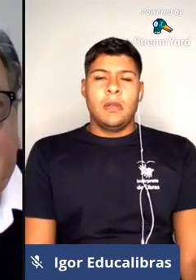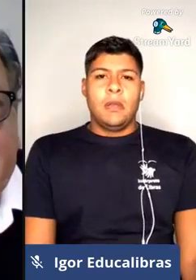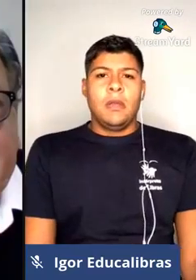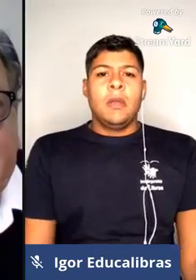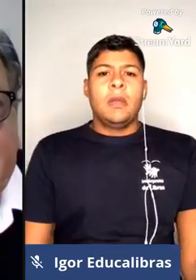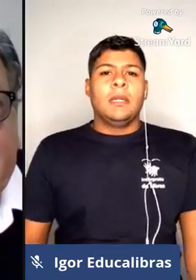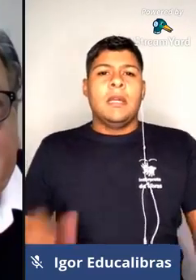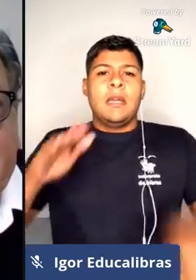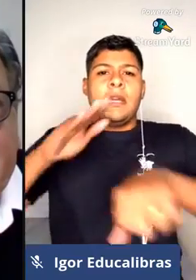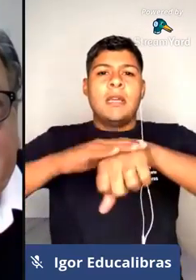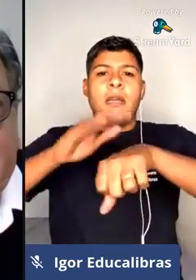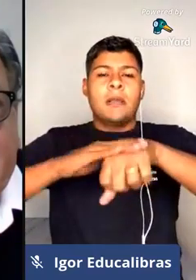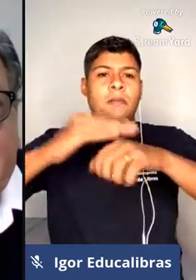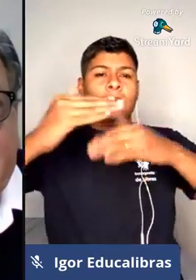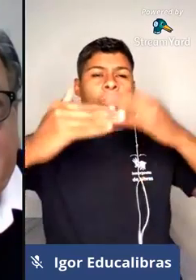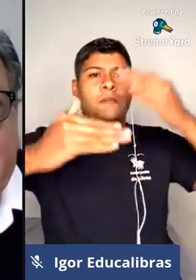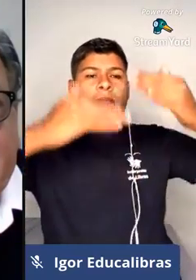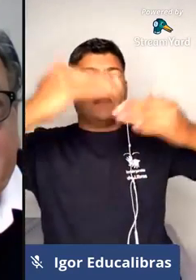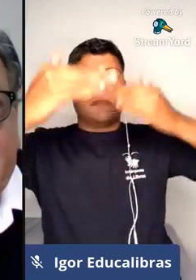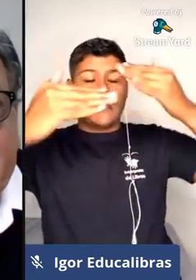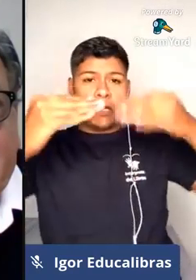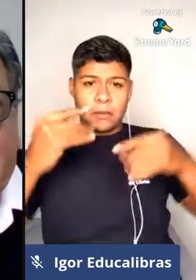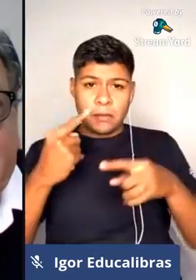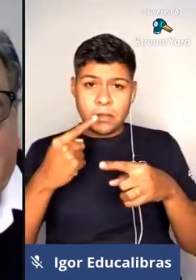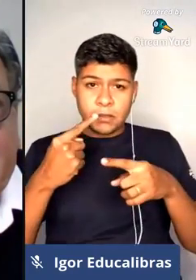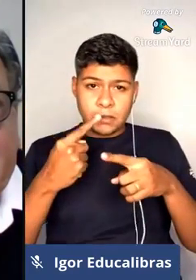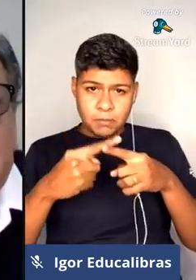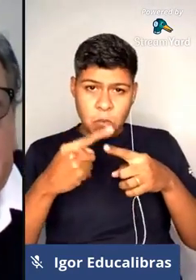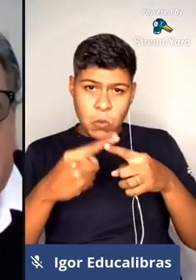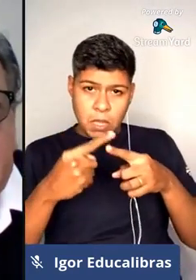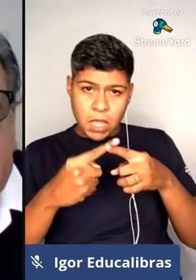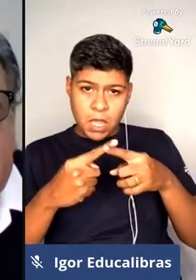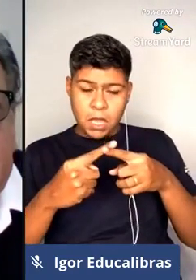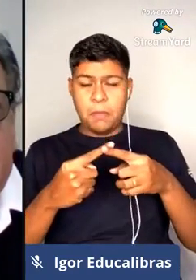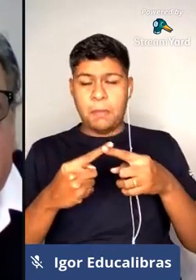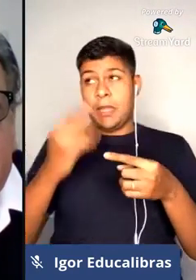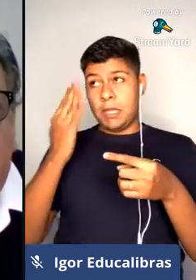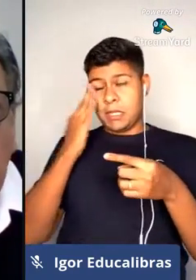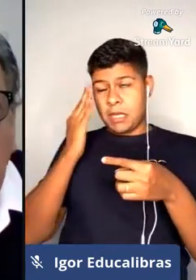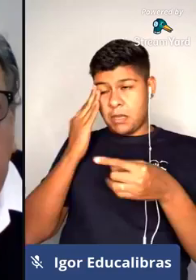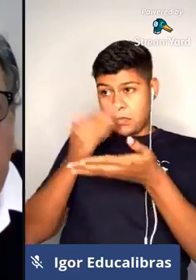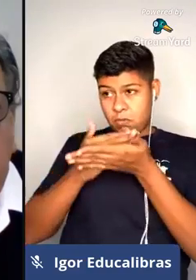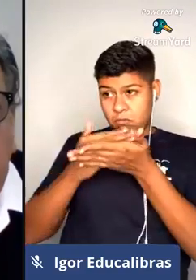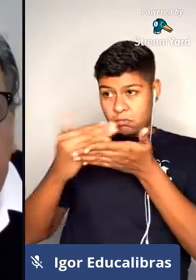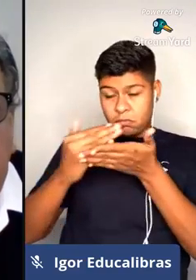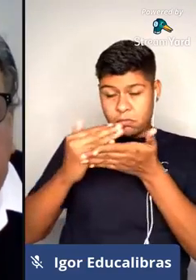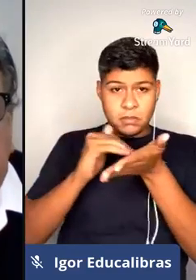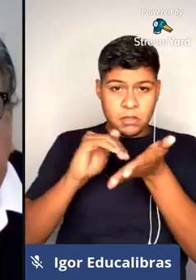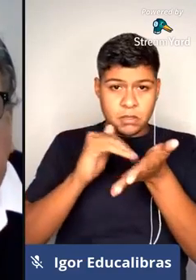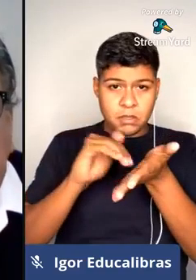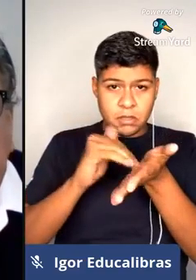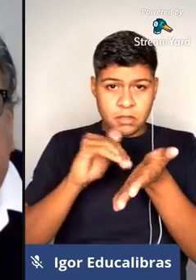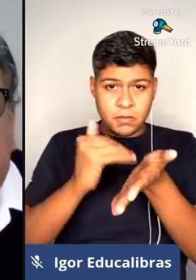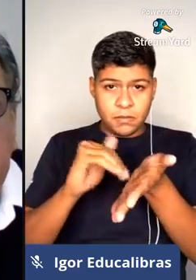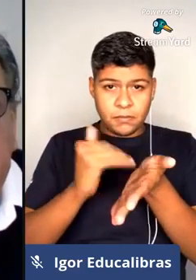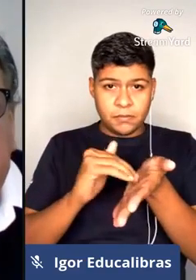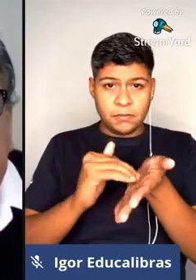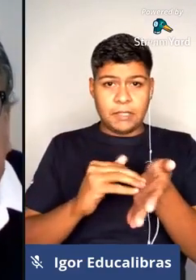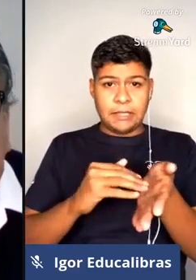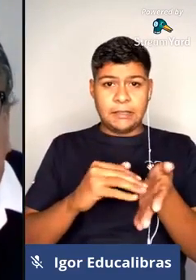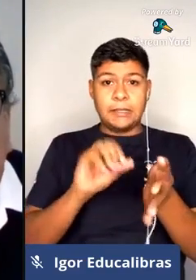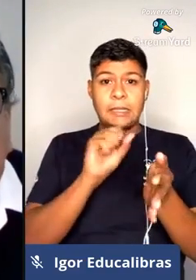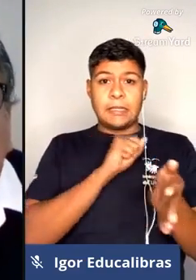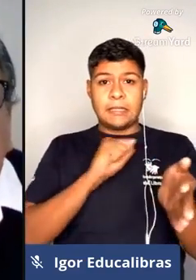Progressista. Sabe por quê? O início da secretaria, com a senadora